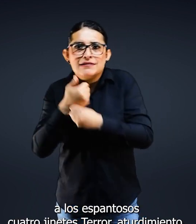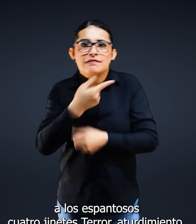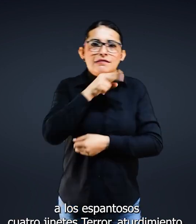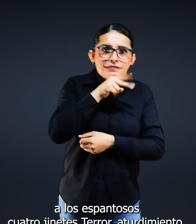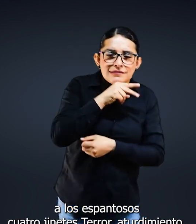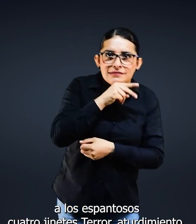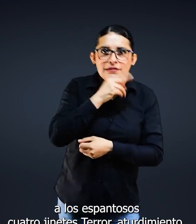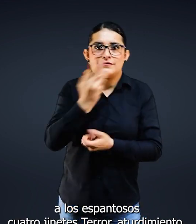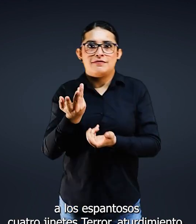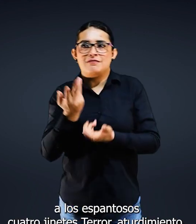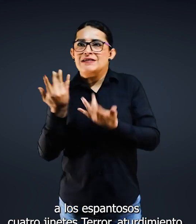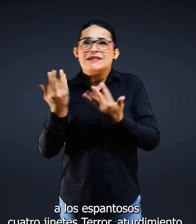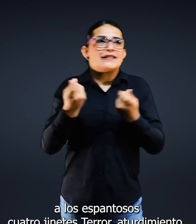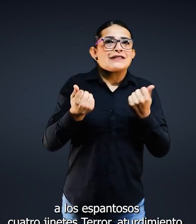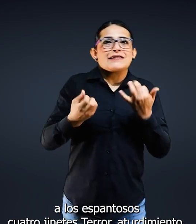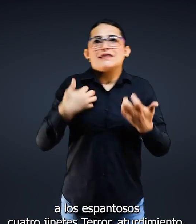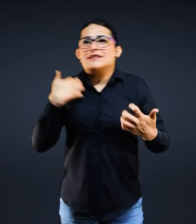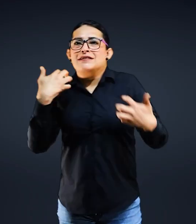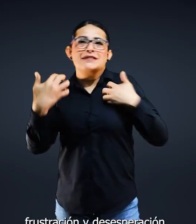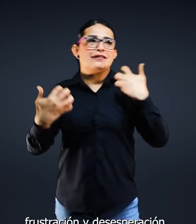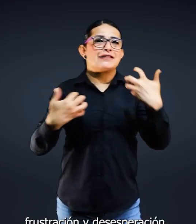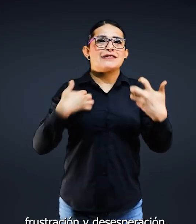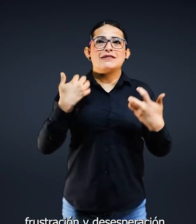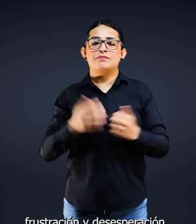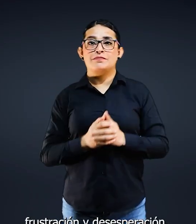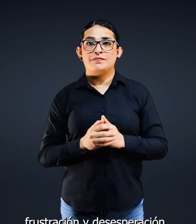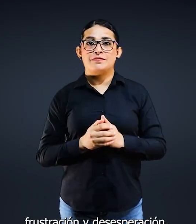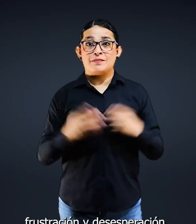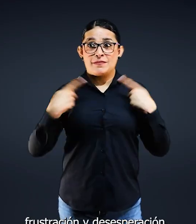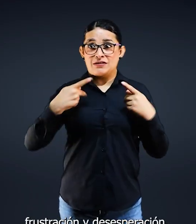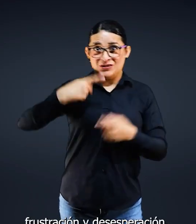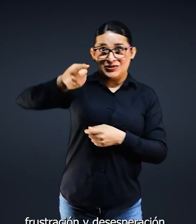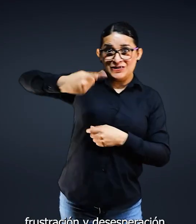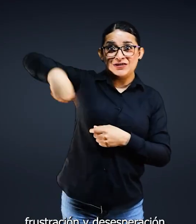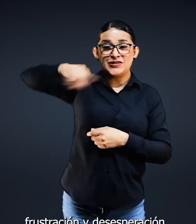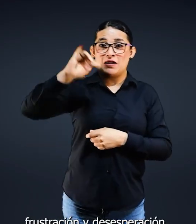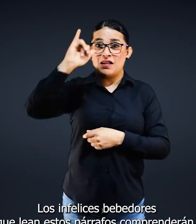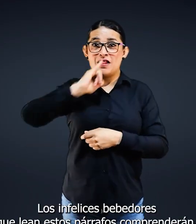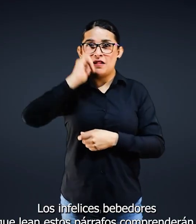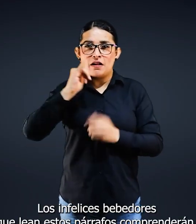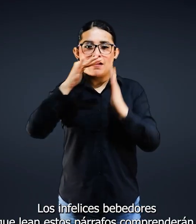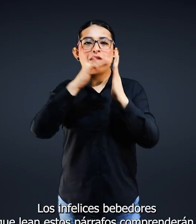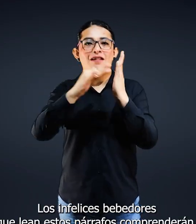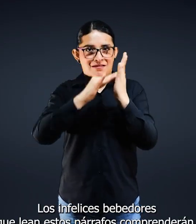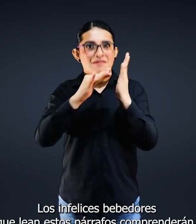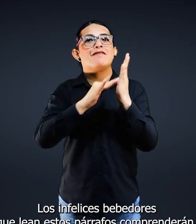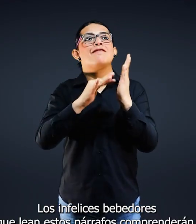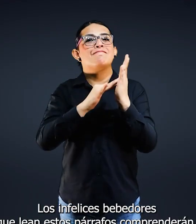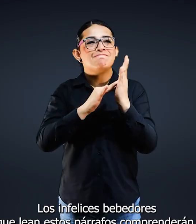jinetes: terror, aturdimiento, frustración y desesperación. Los infelices bebedores que lean